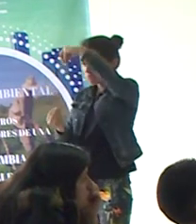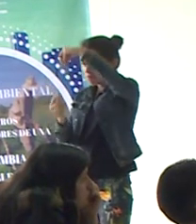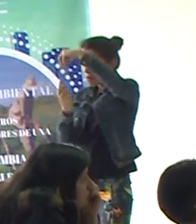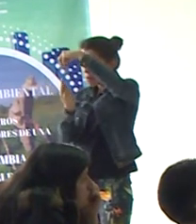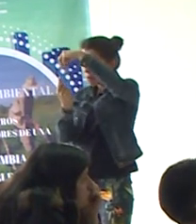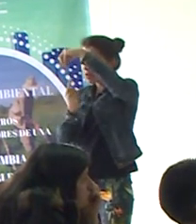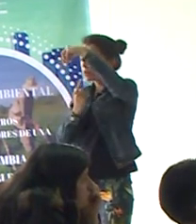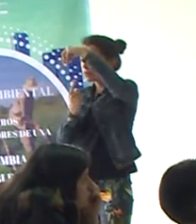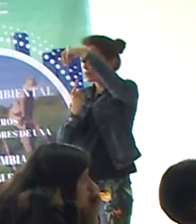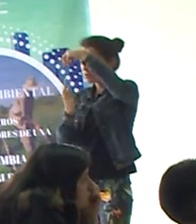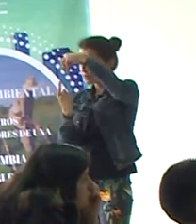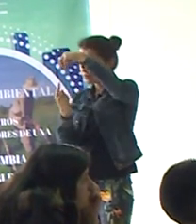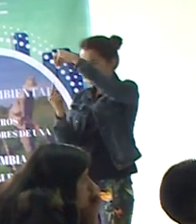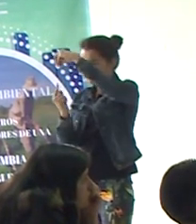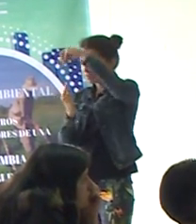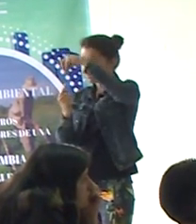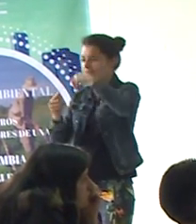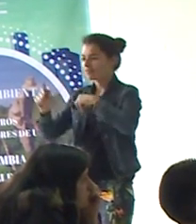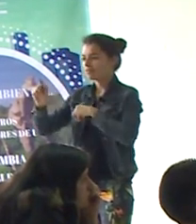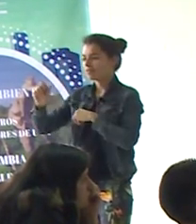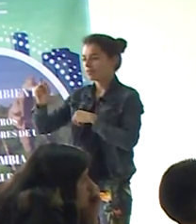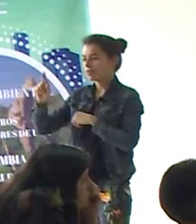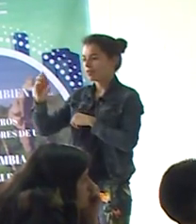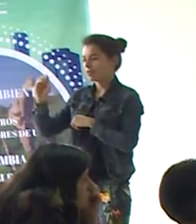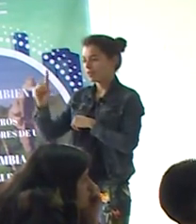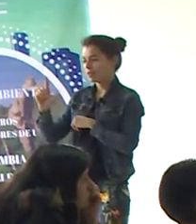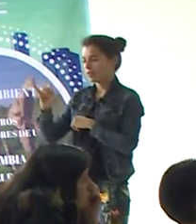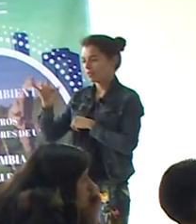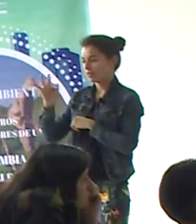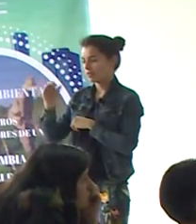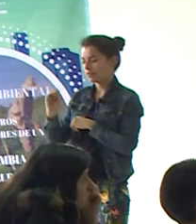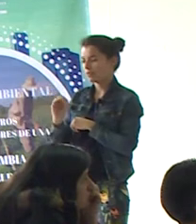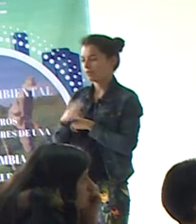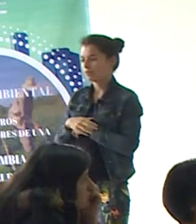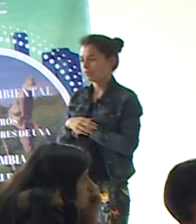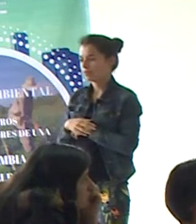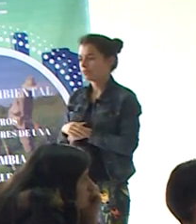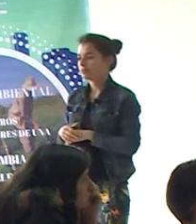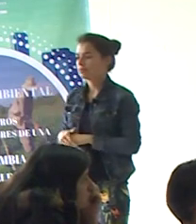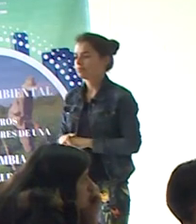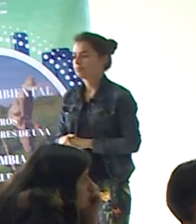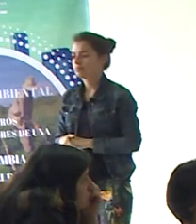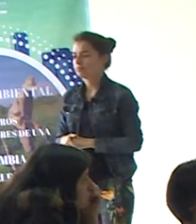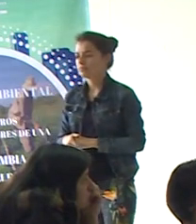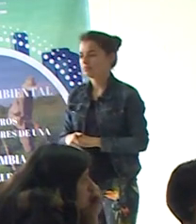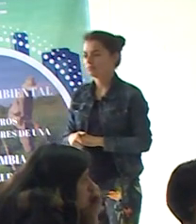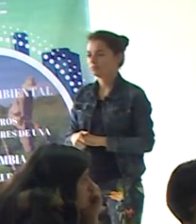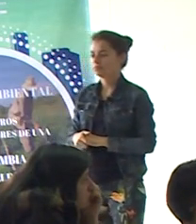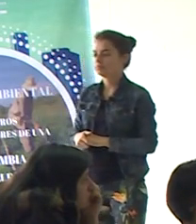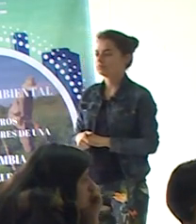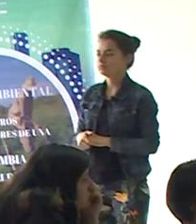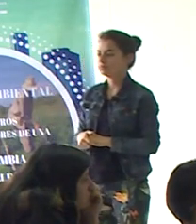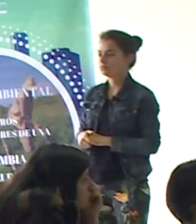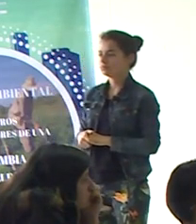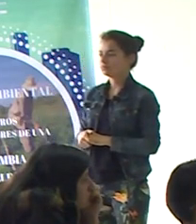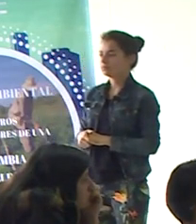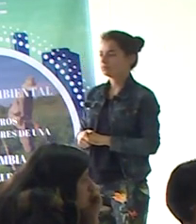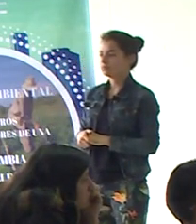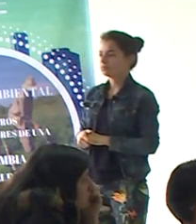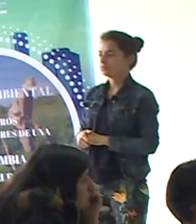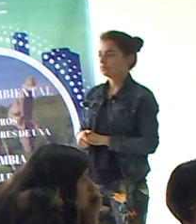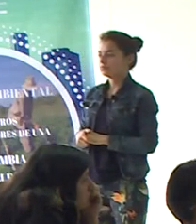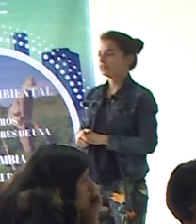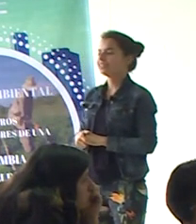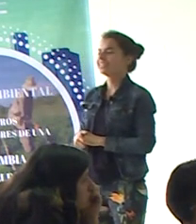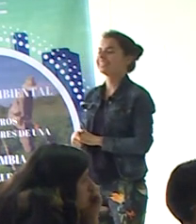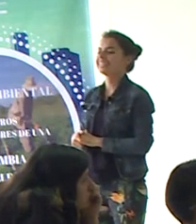no la leemos tiene tienen la guía por ahí tenemos la guía por ahí tenemos